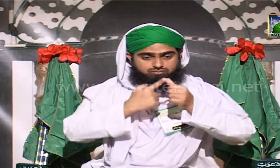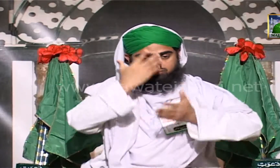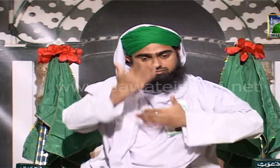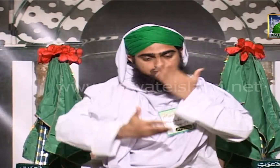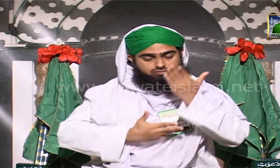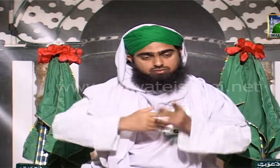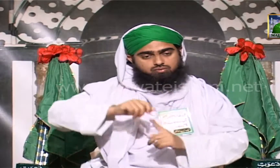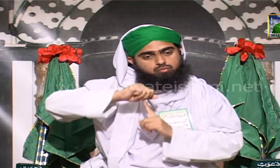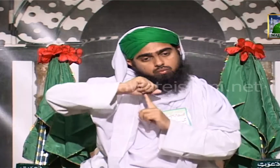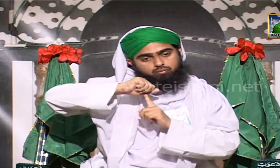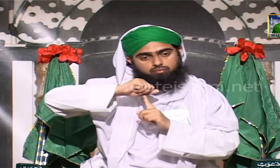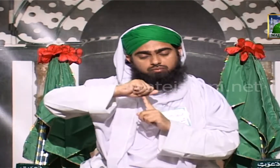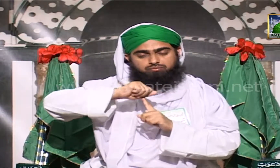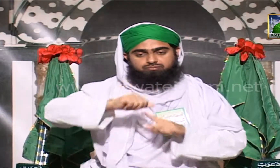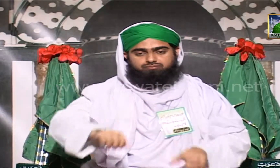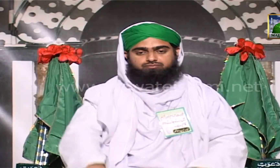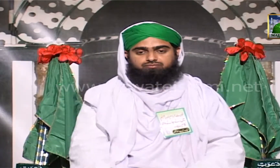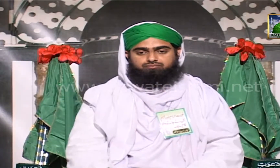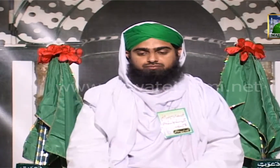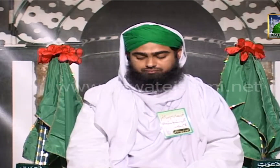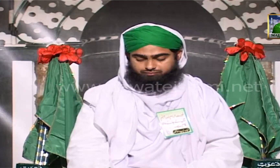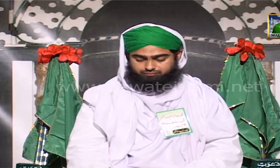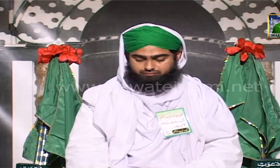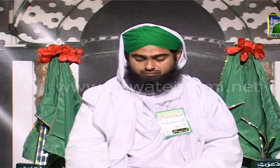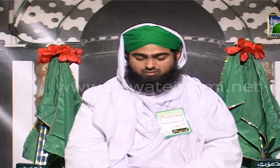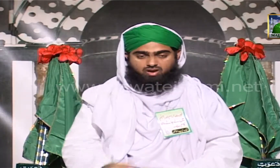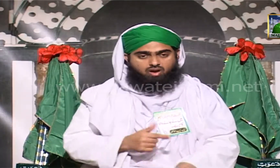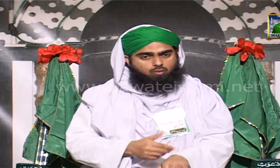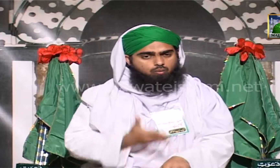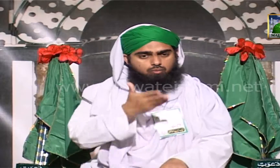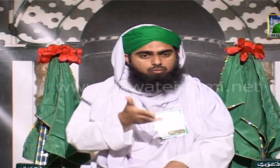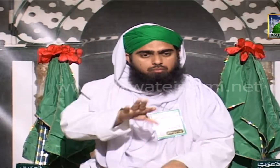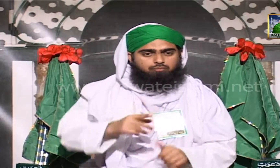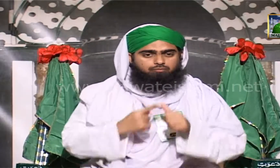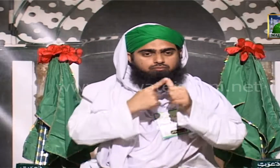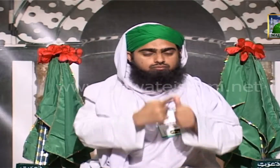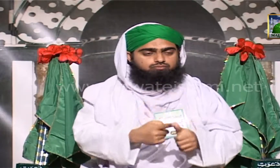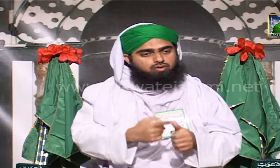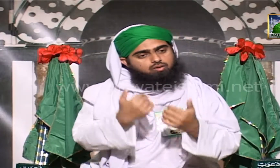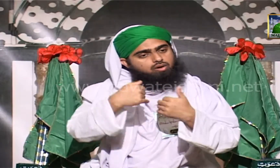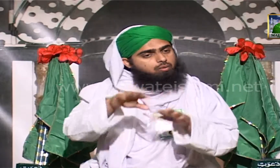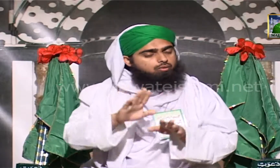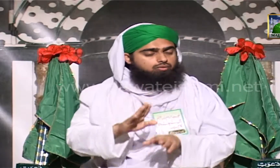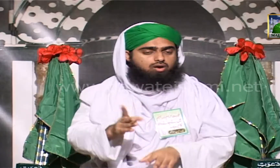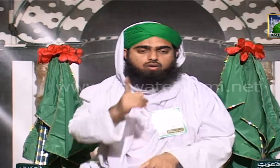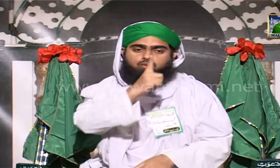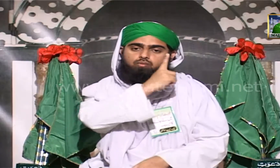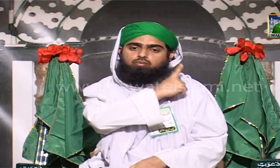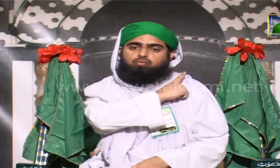جواب دینا چھینک کا یہ فوراً واجب ہے. اگر تاخیر سے جواب دیا تو جواب تو ہو گیا لیکن جو تاخیر ہو گئی اس